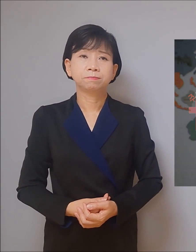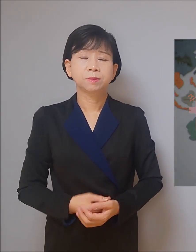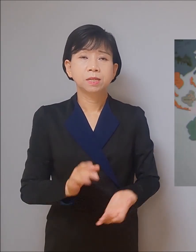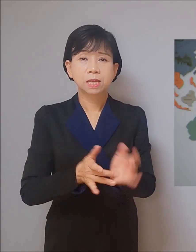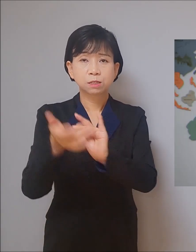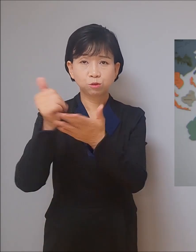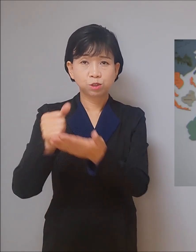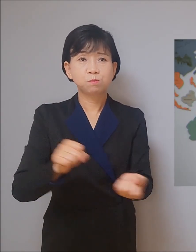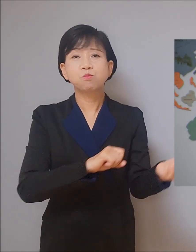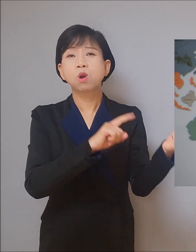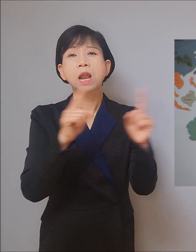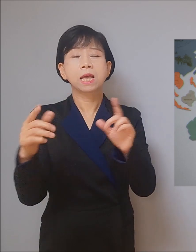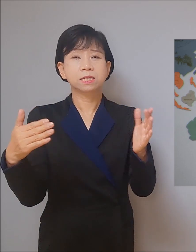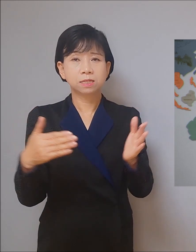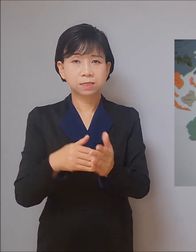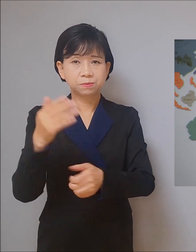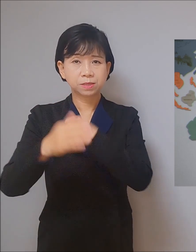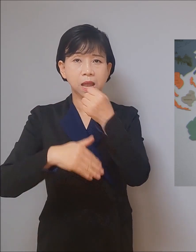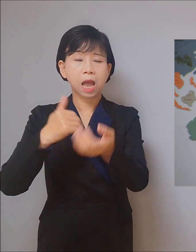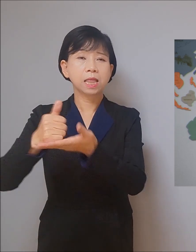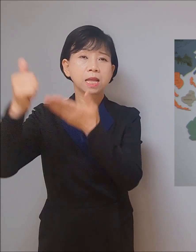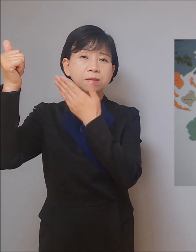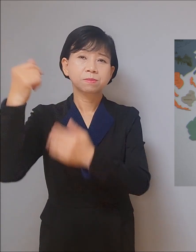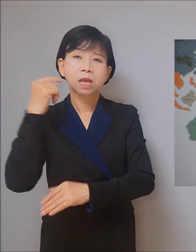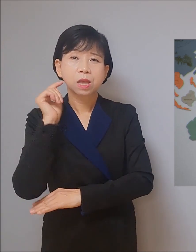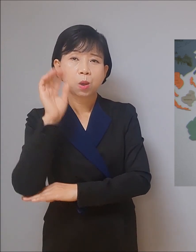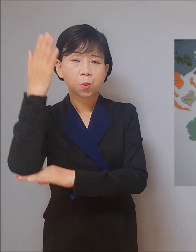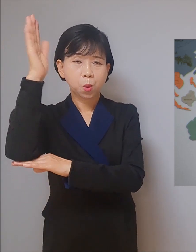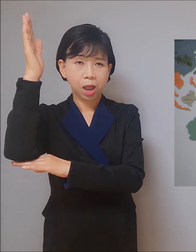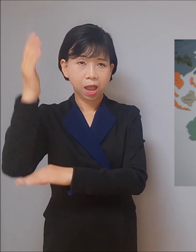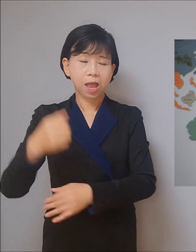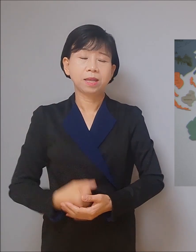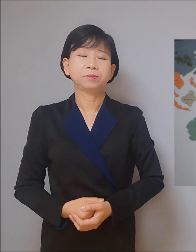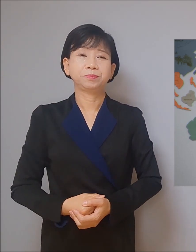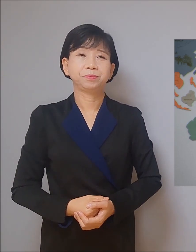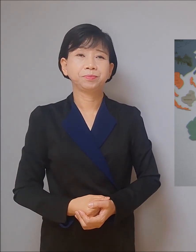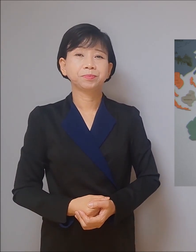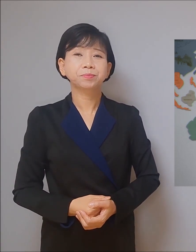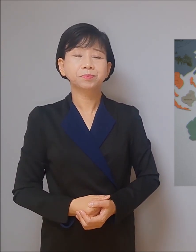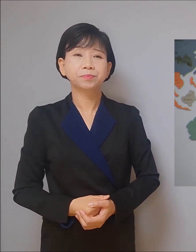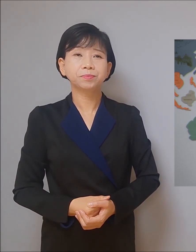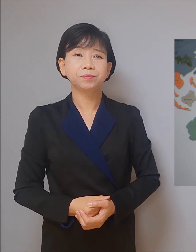네, 예수님 부활하셨습니다. 우리 하나님께 영광입니다. 네.